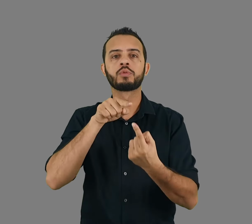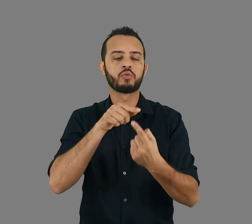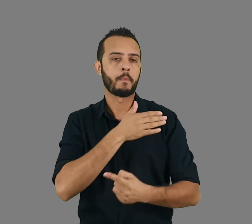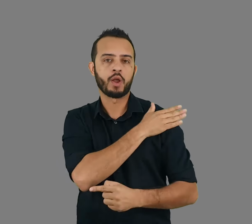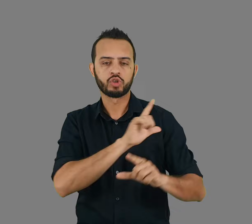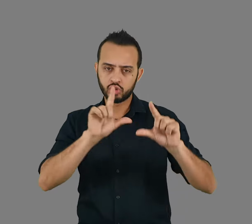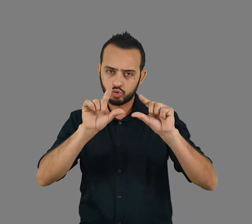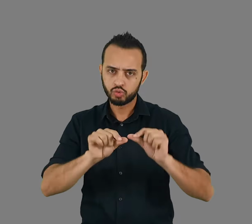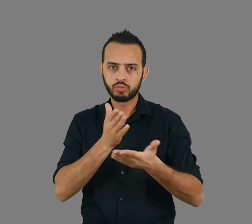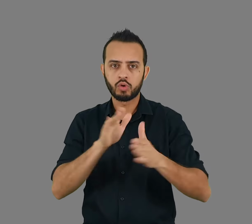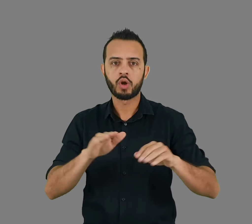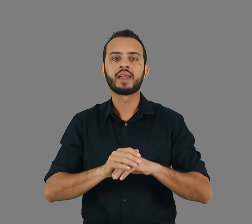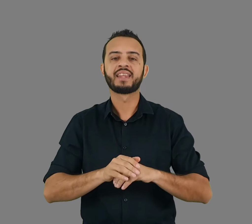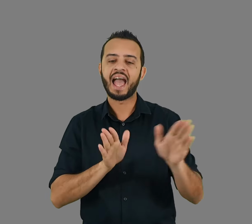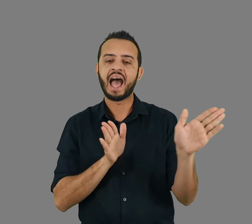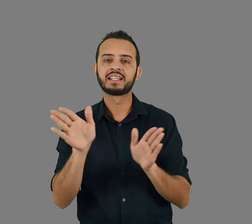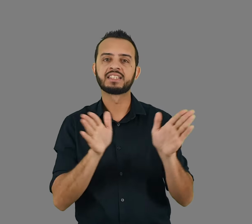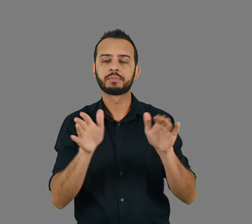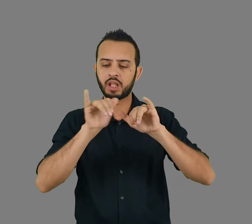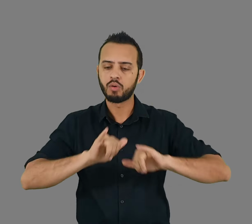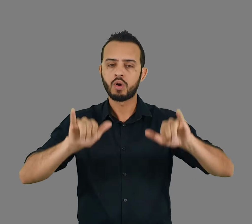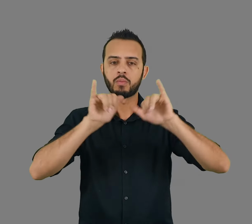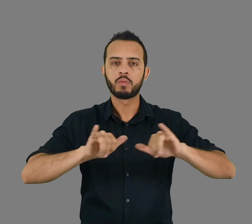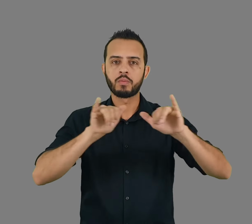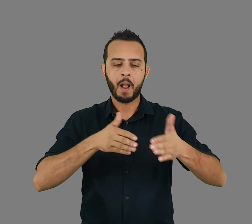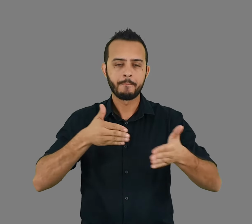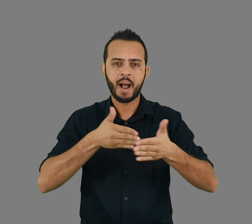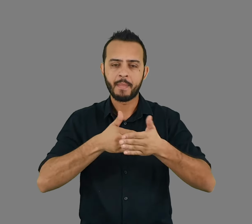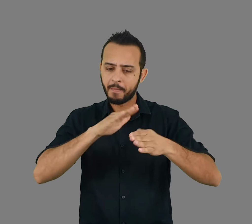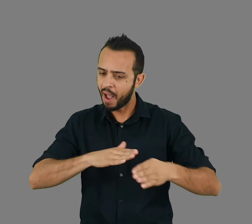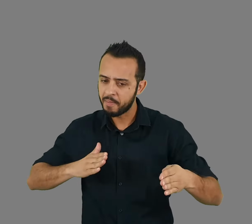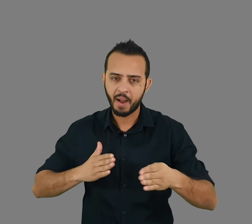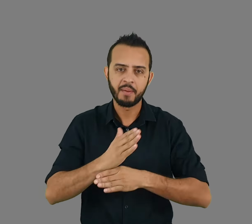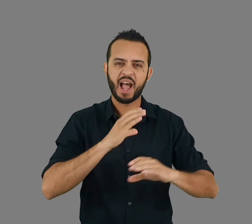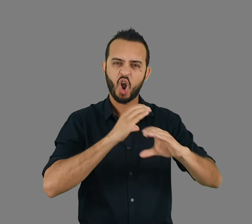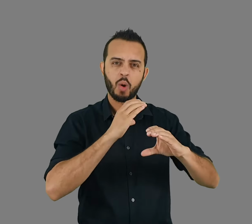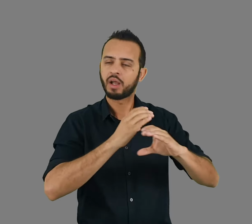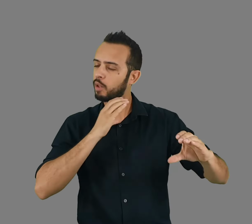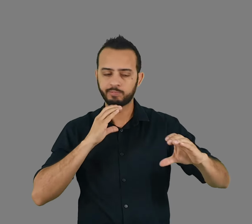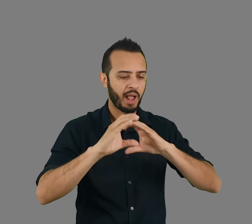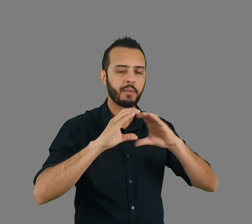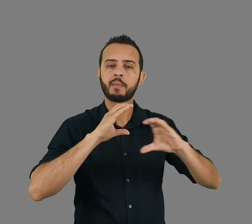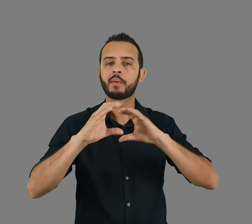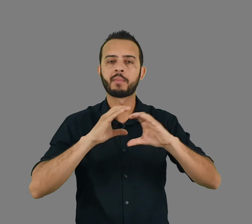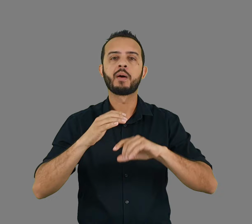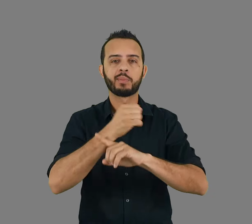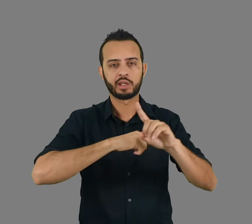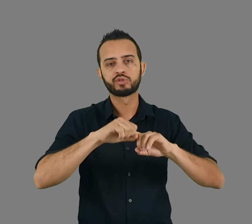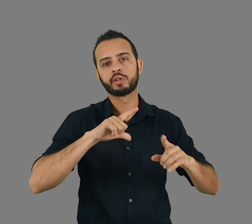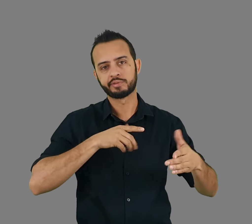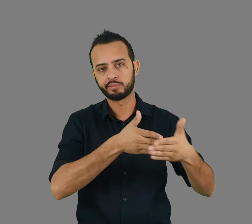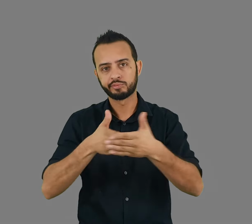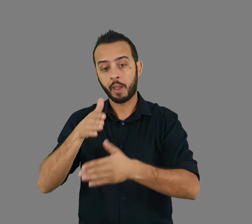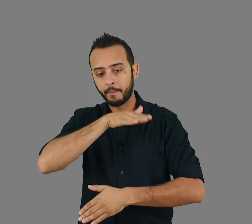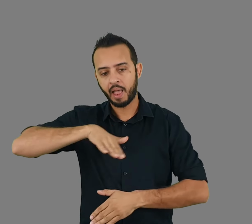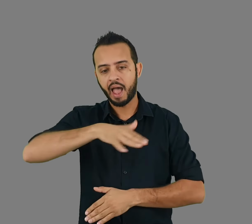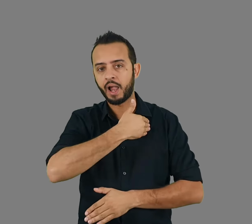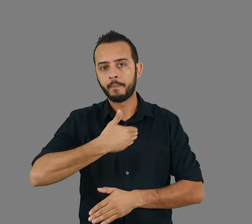discriminação e promover a acessibilidade, quebrando as barreiras de comunicação impostas pela sociedade nas repartições públicas e privadas.